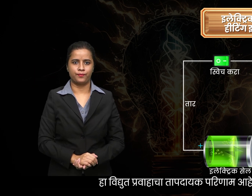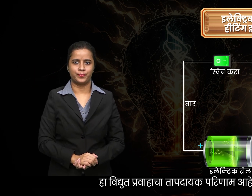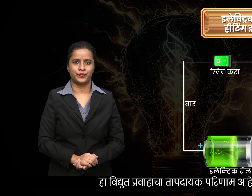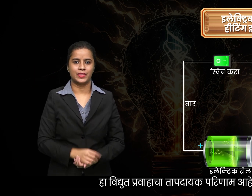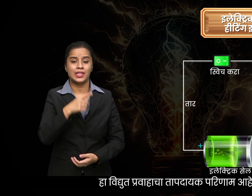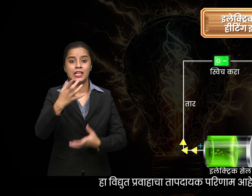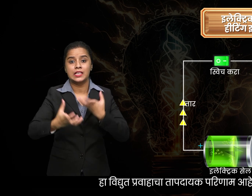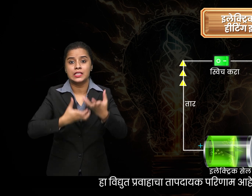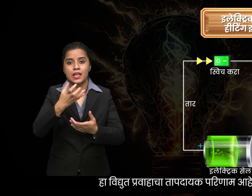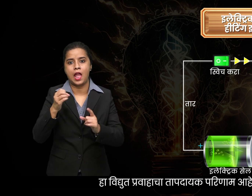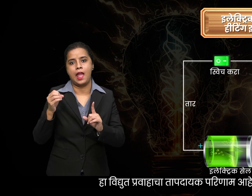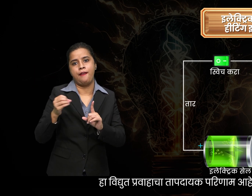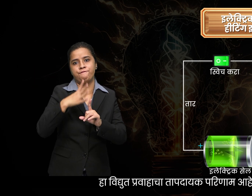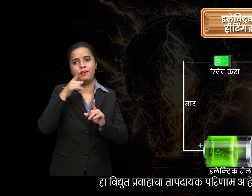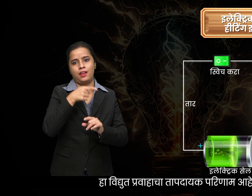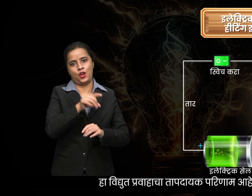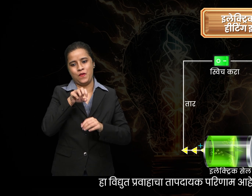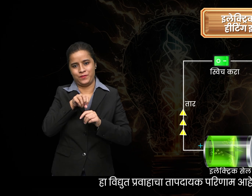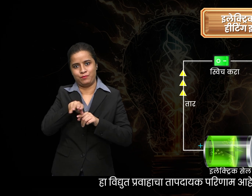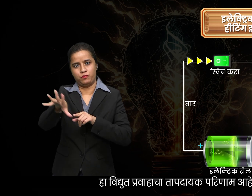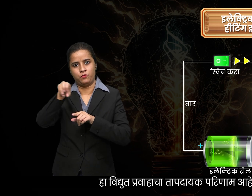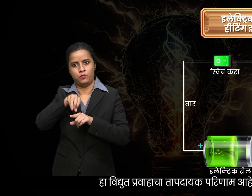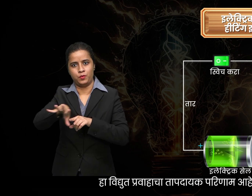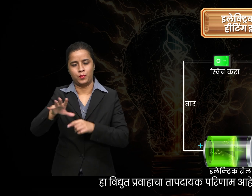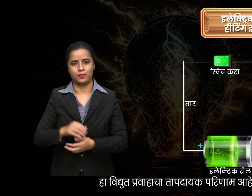हा विद्युत प्रवाहाचा तापदायक परिणाम आहे.